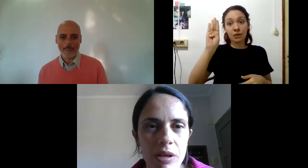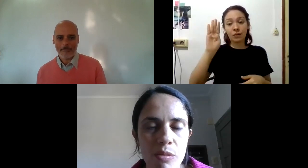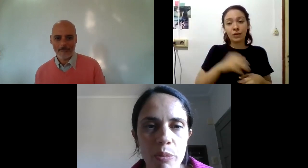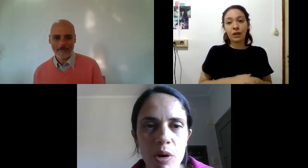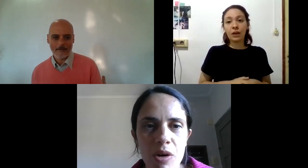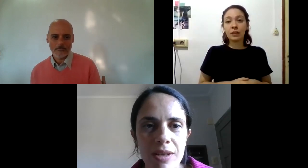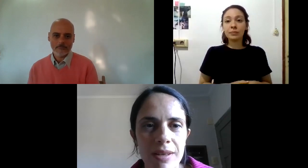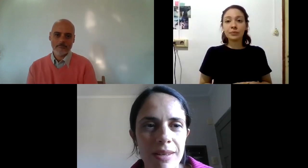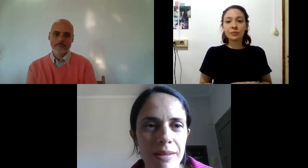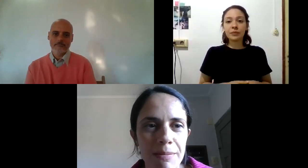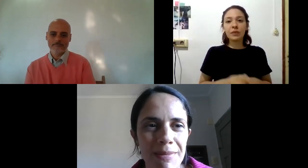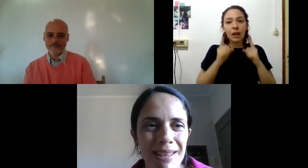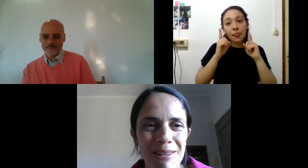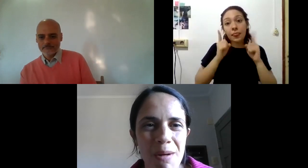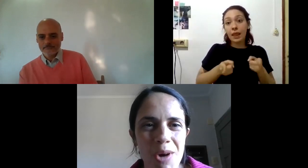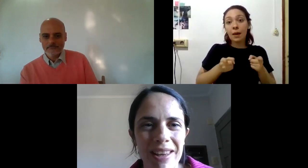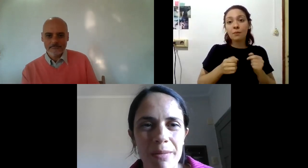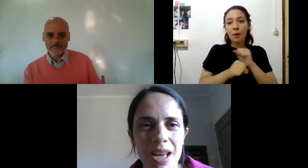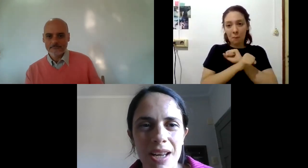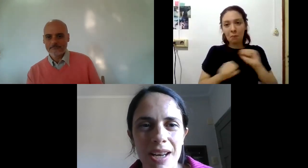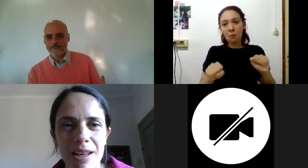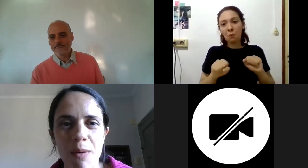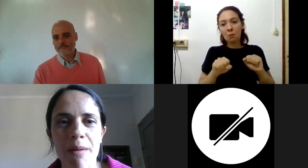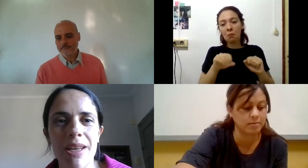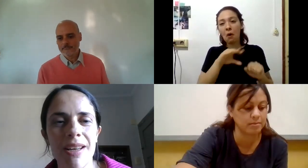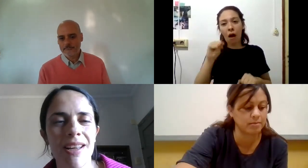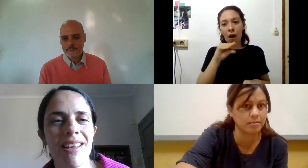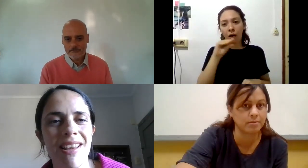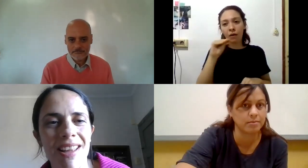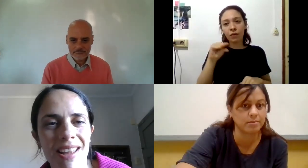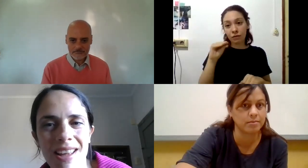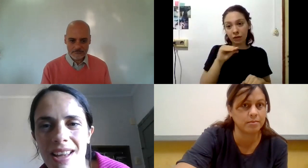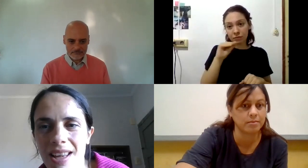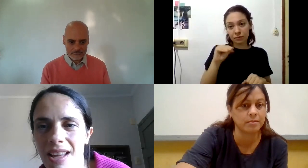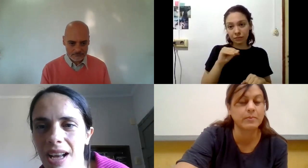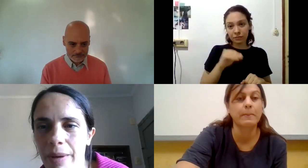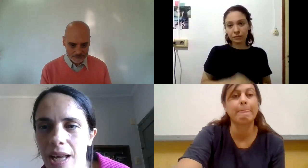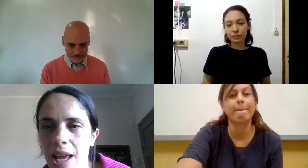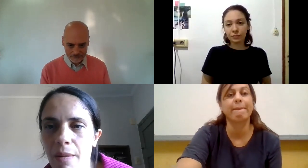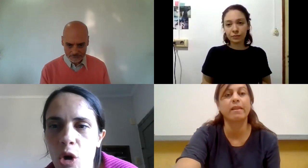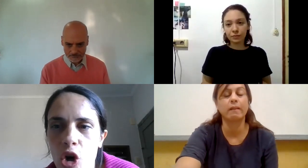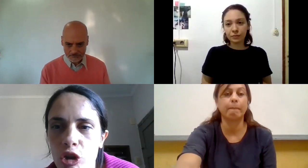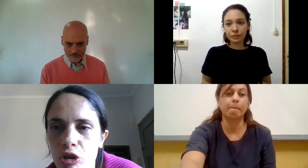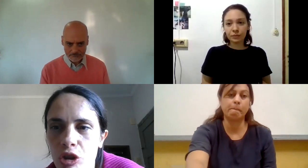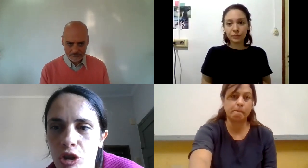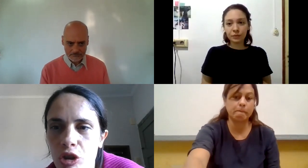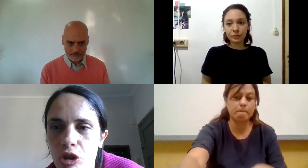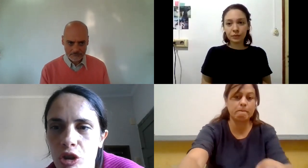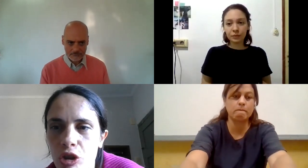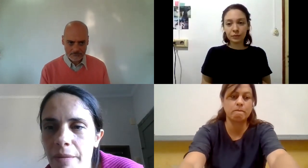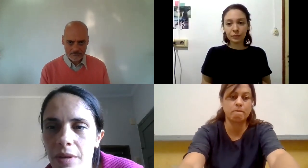habilitados porque somos pocos y creo que vamos a andar bien, que nadie lo va a abrir. Capaz que vamos